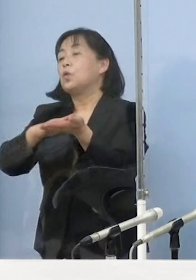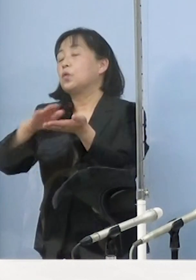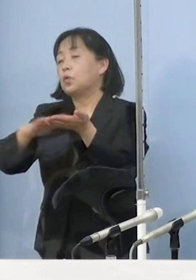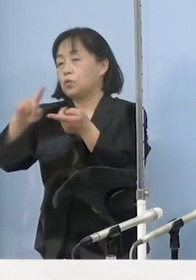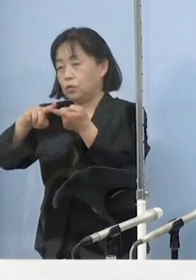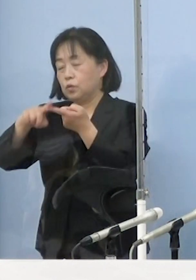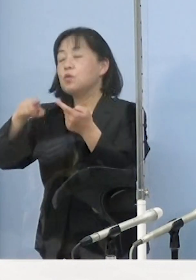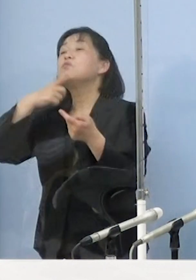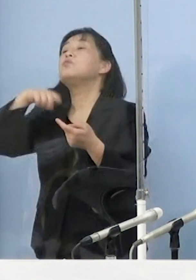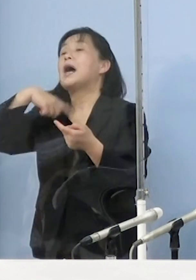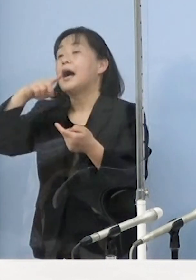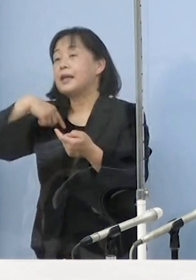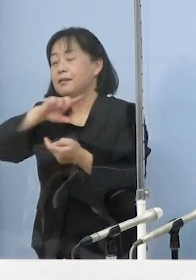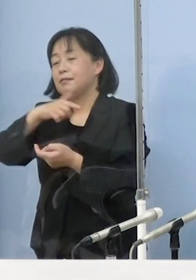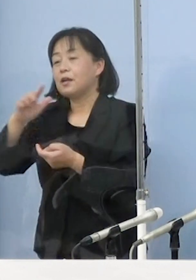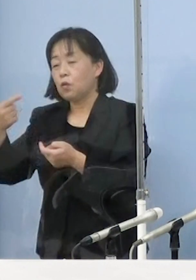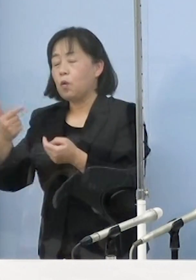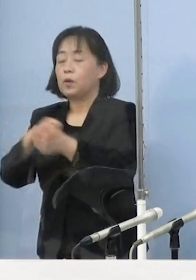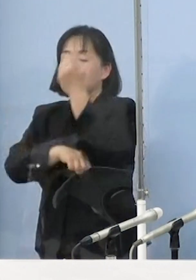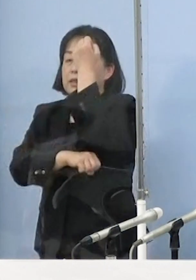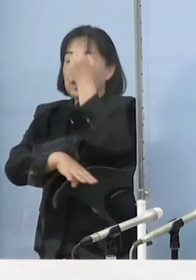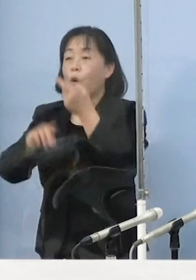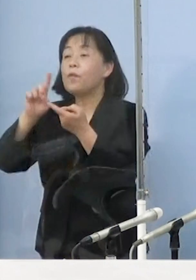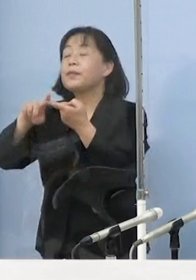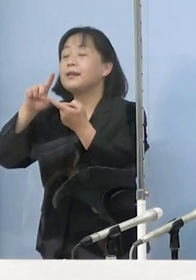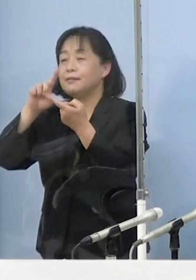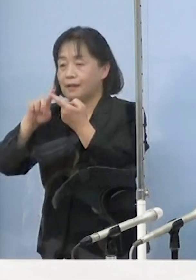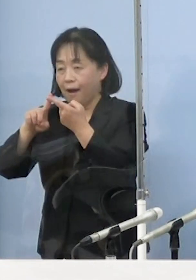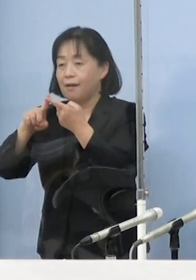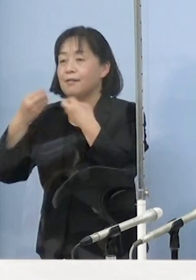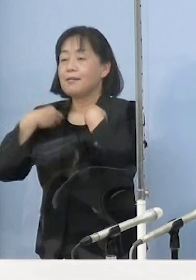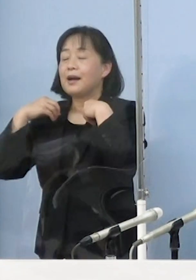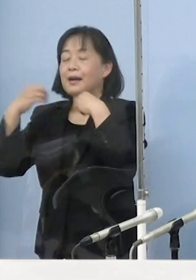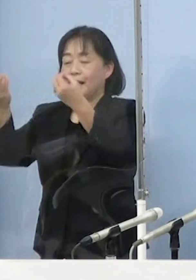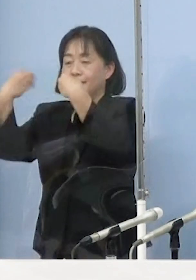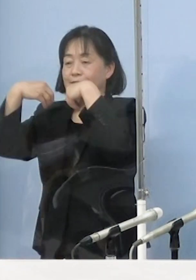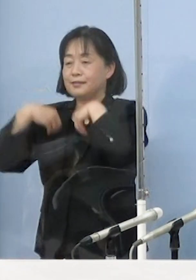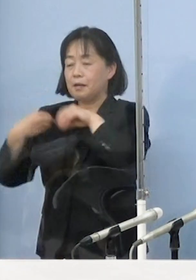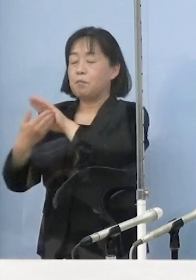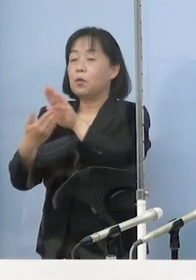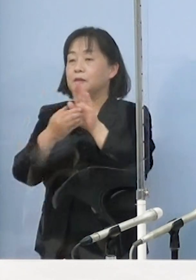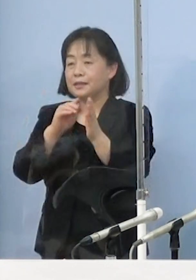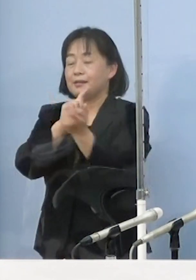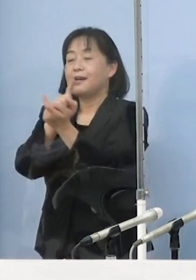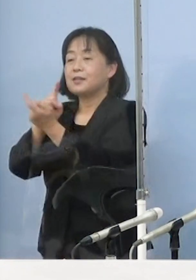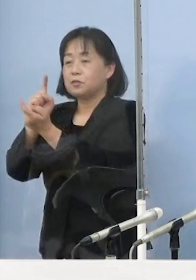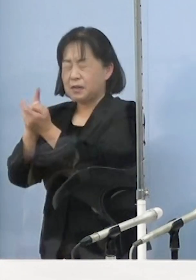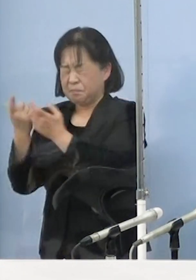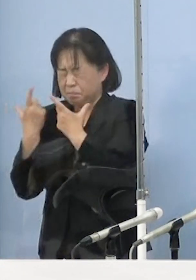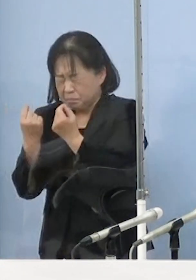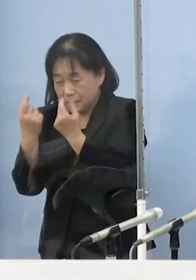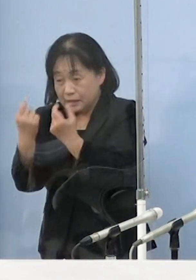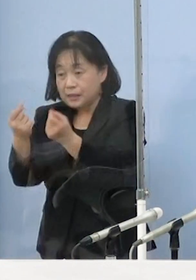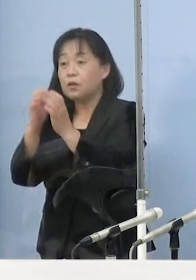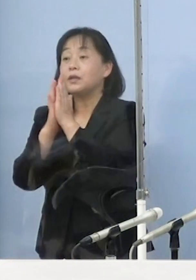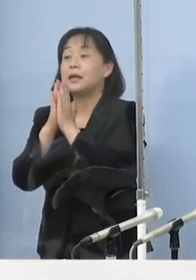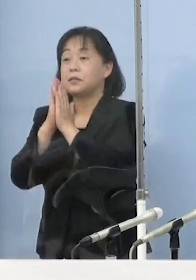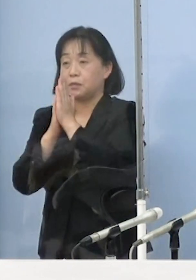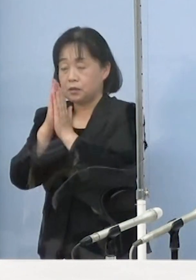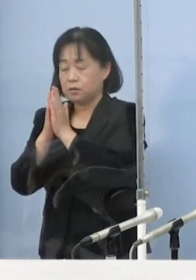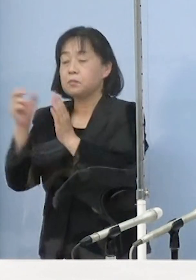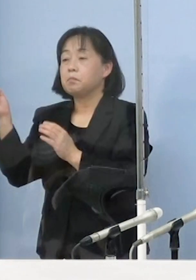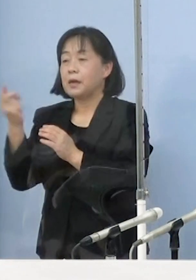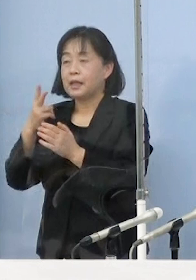これら基本的な感染防止対策はより徹底をしていただきたいと思います。また県をまたぐ移